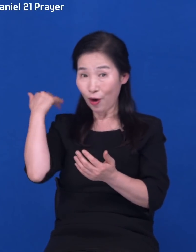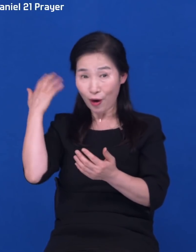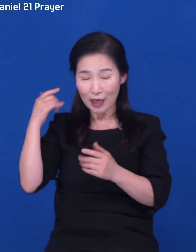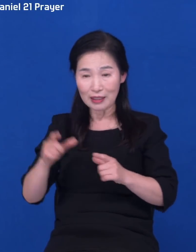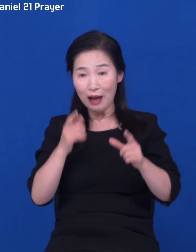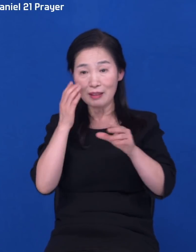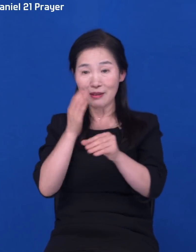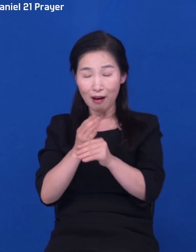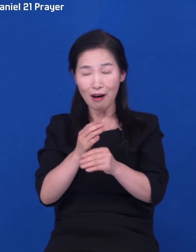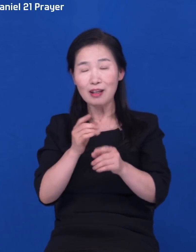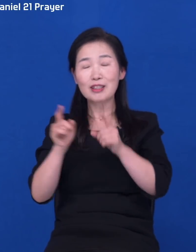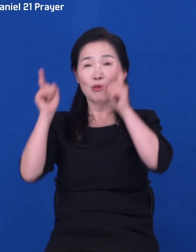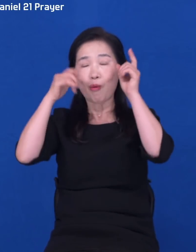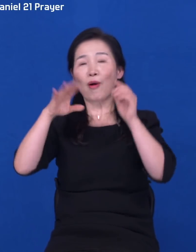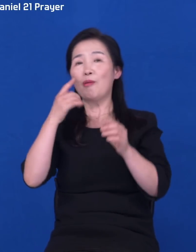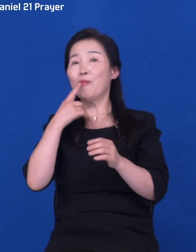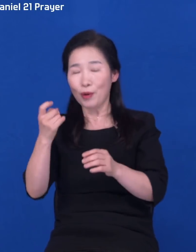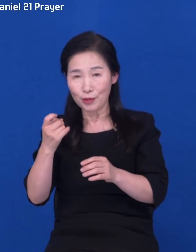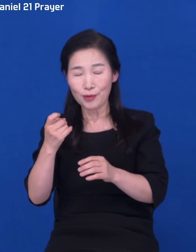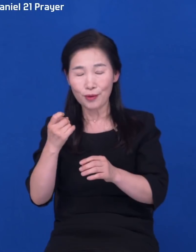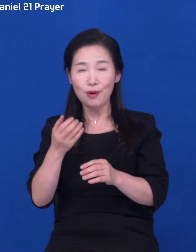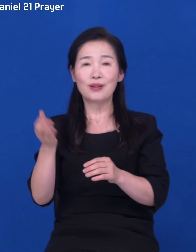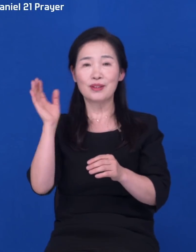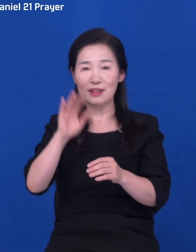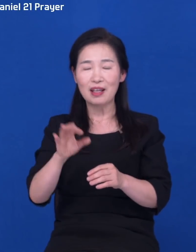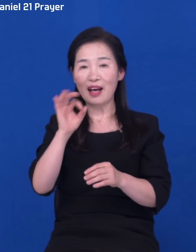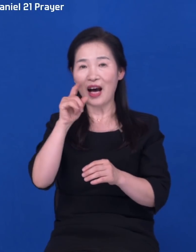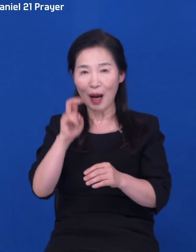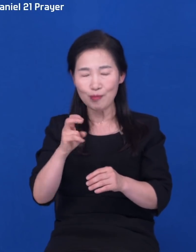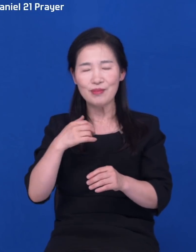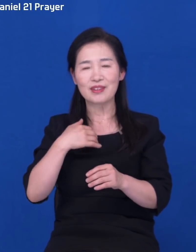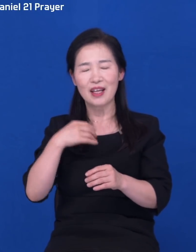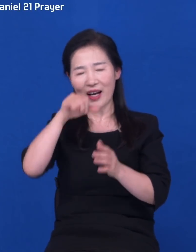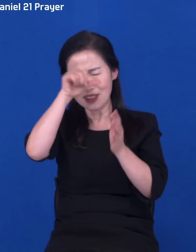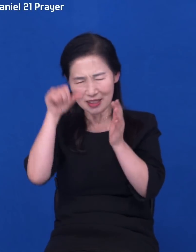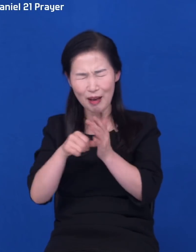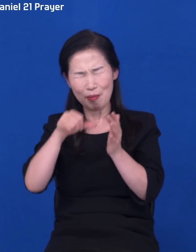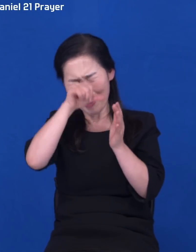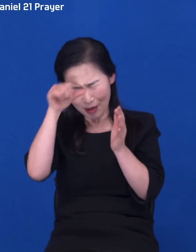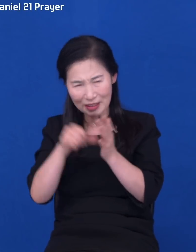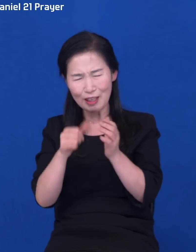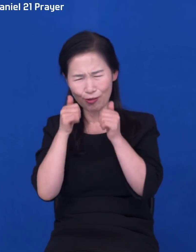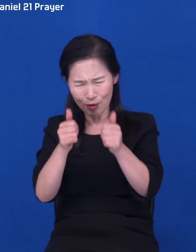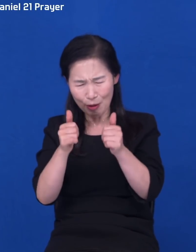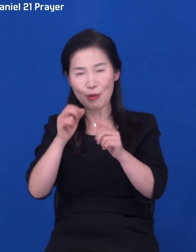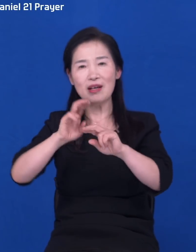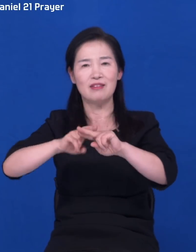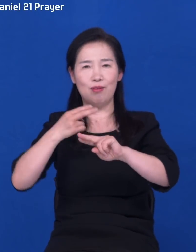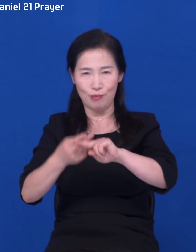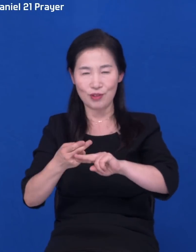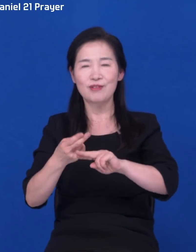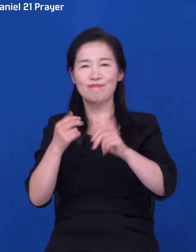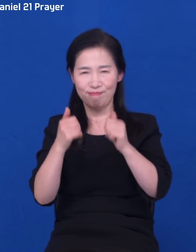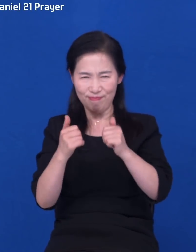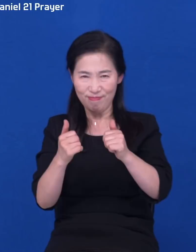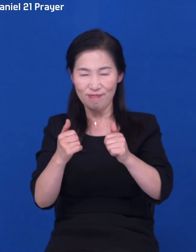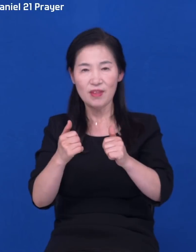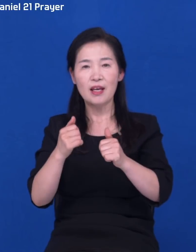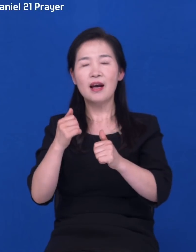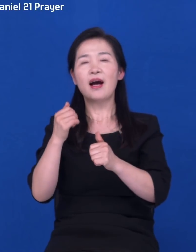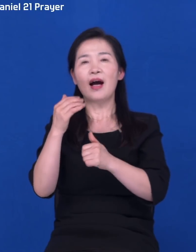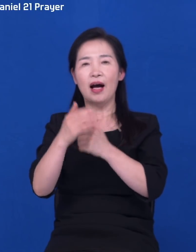걸린 게 다행이지. 나 암은 내 인생의 최고의 선물이야. 그래 그렇게 고백했던 게 떠오르더라고요. 하나님이 암을 절대 주시진